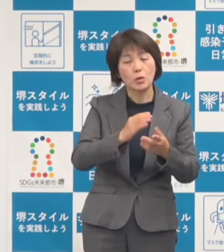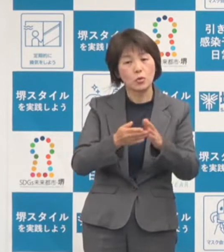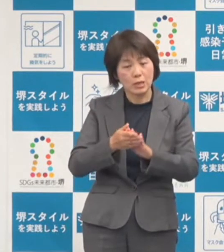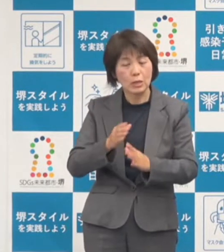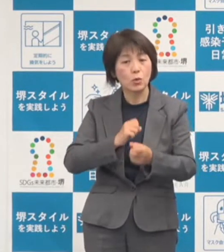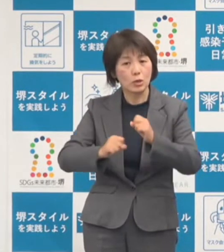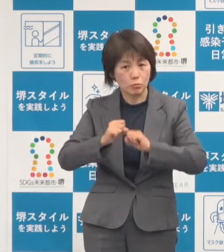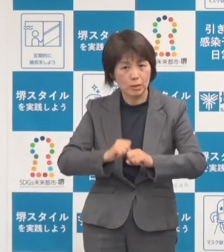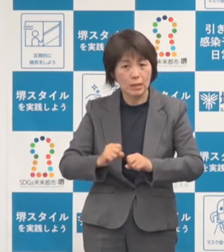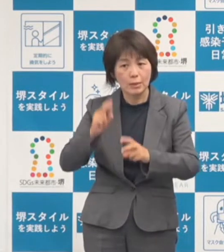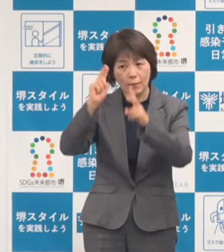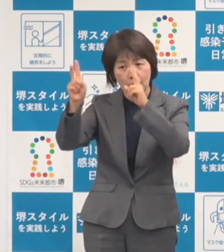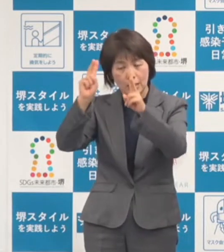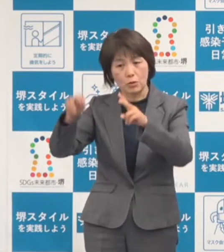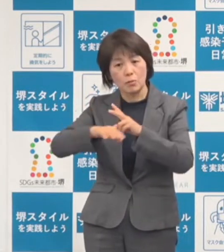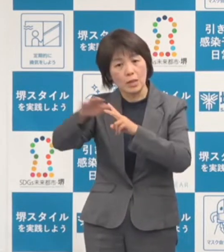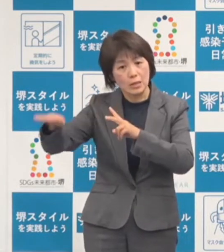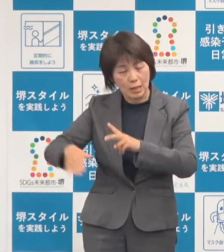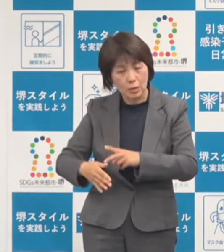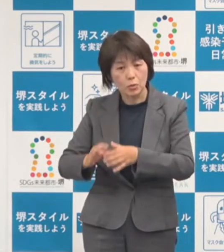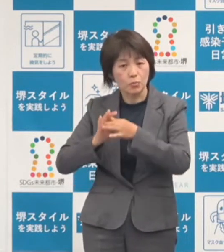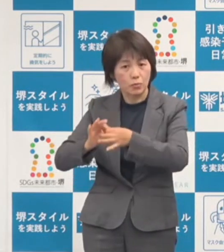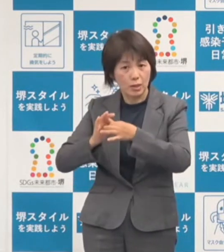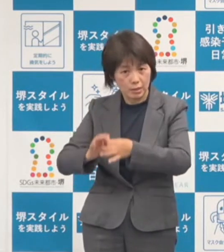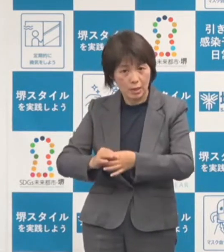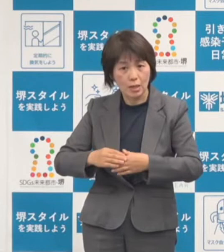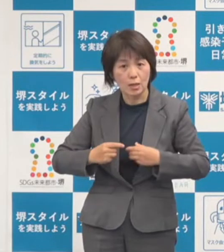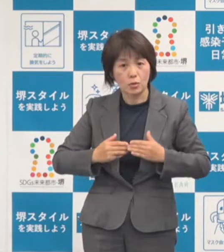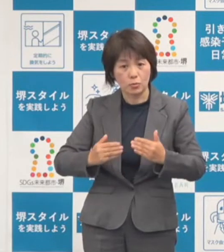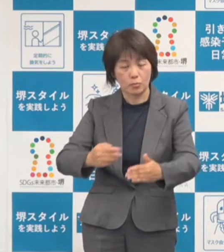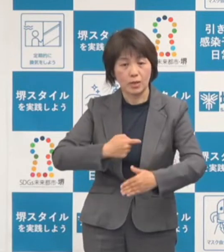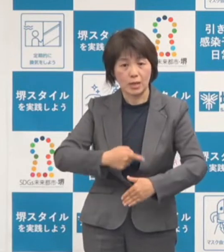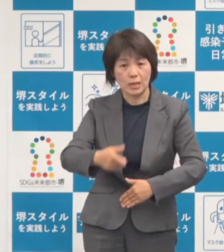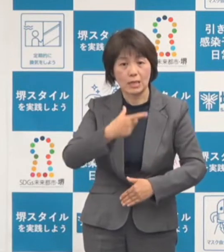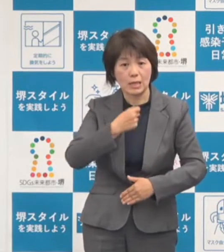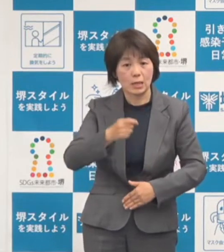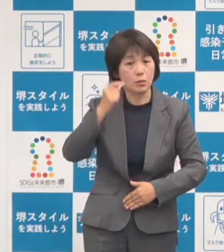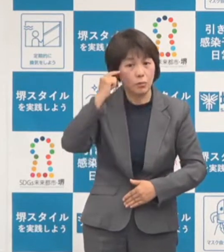と協力しながら進めていきたいと考えております。私からは以上です。